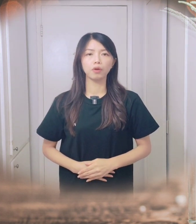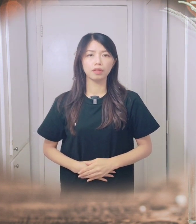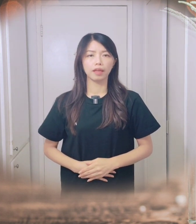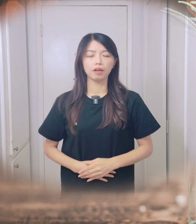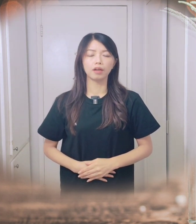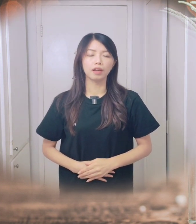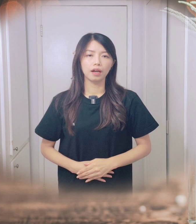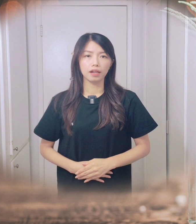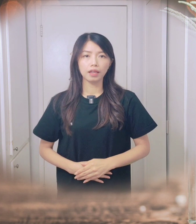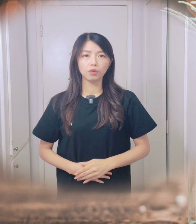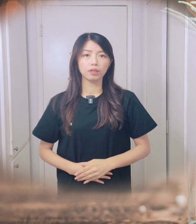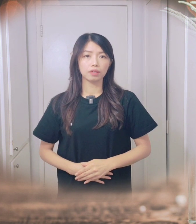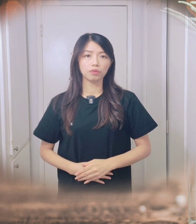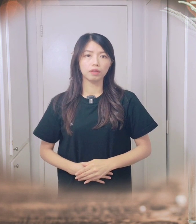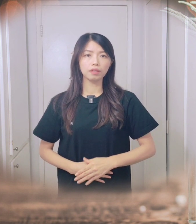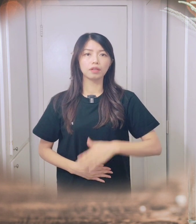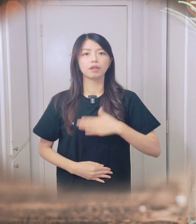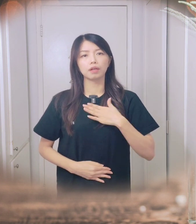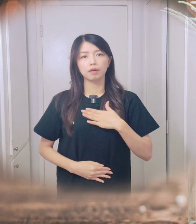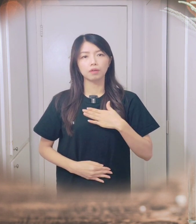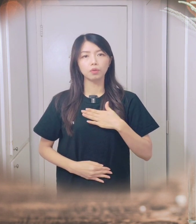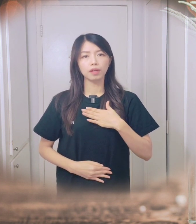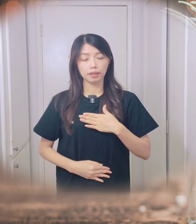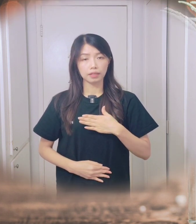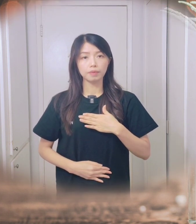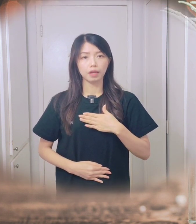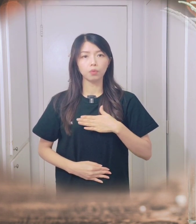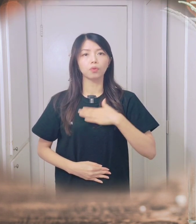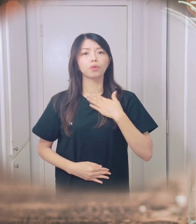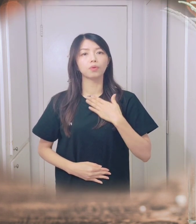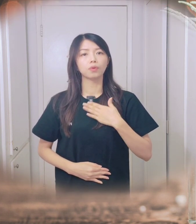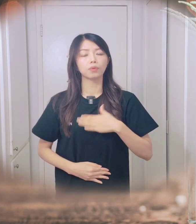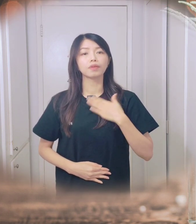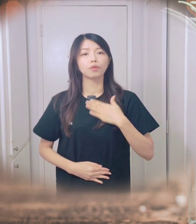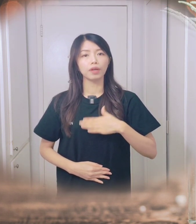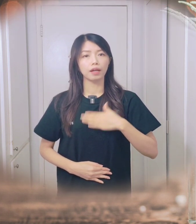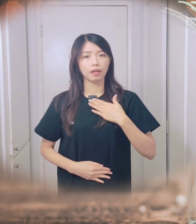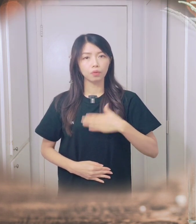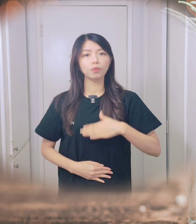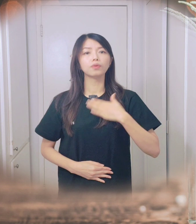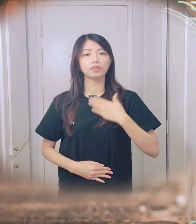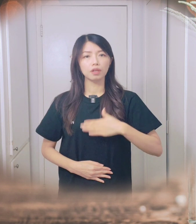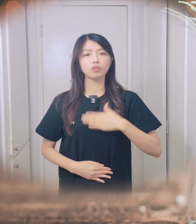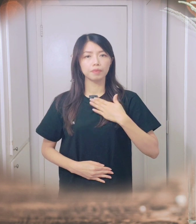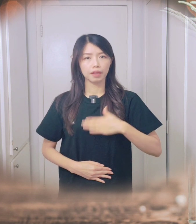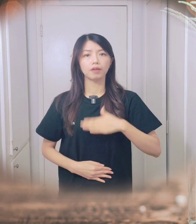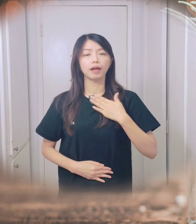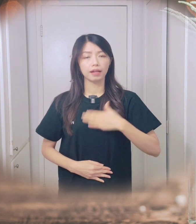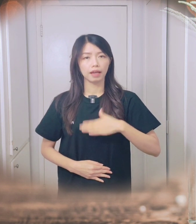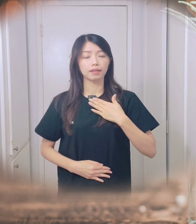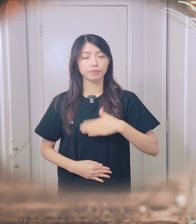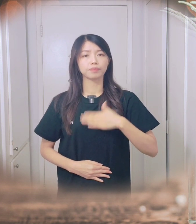이렇게 표현했는데요. 알다라고 하는 데의 수어는 손에 가슴을 대고 위아래로 스쳐주시면